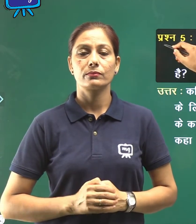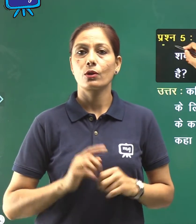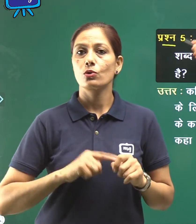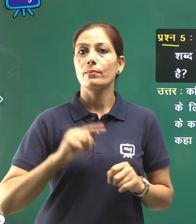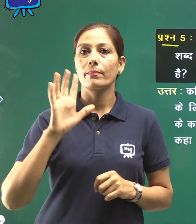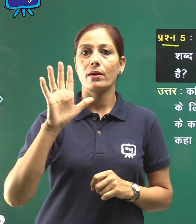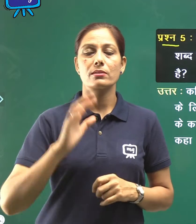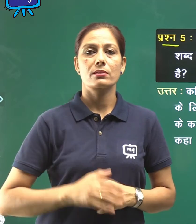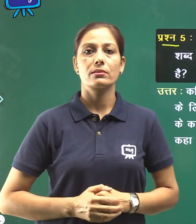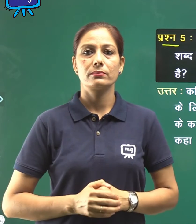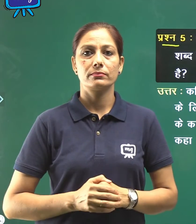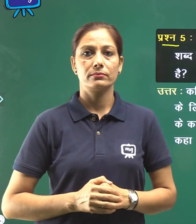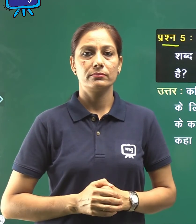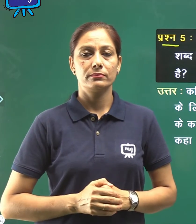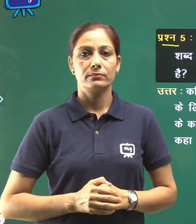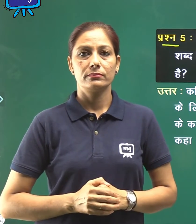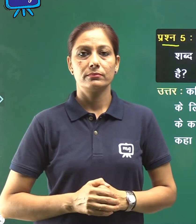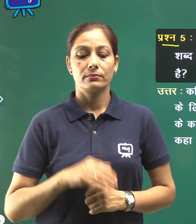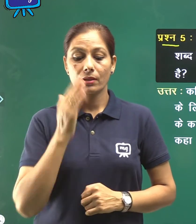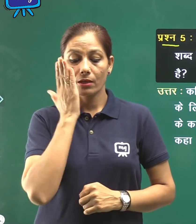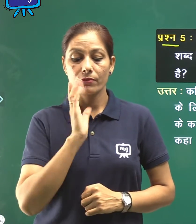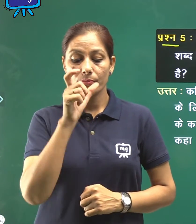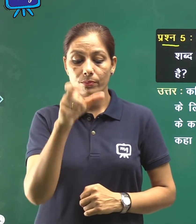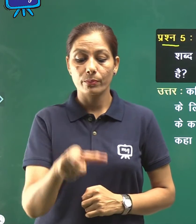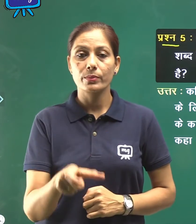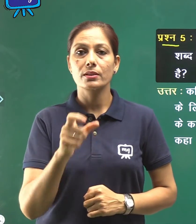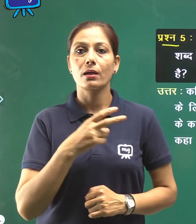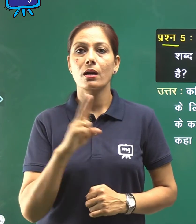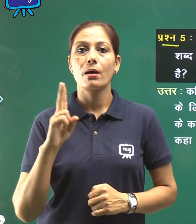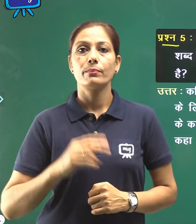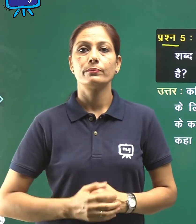प्रश्न 5, कवि सुमित्रानंदन पंत को